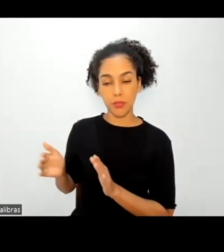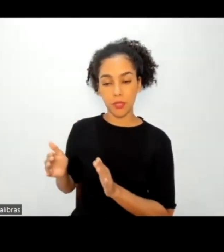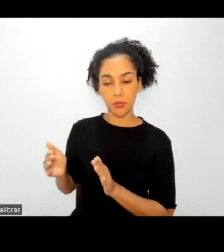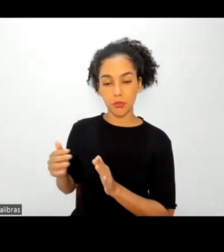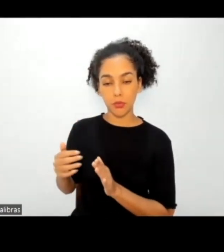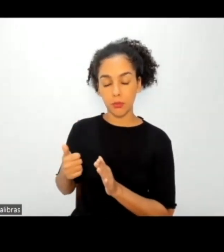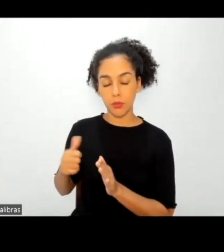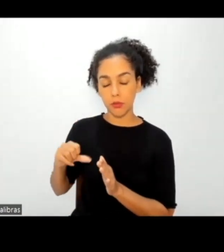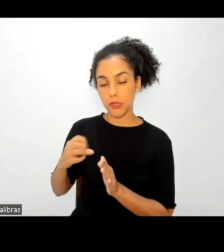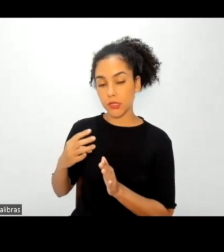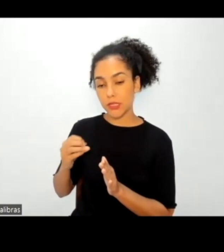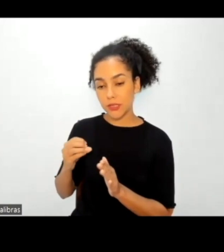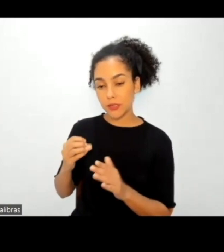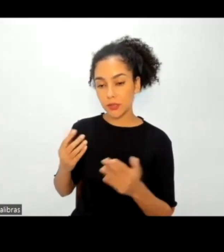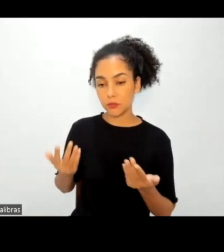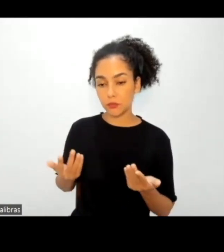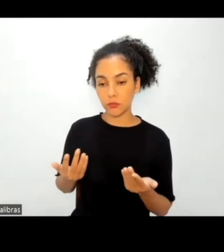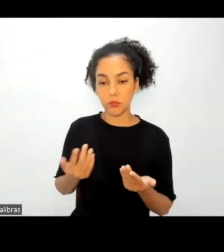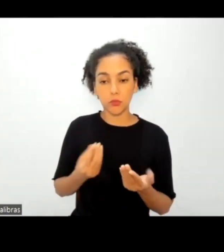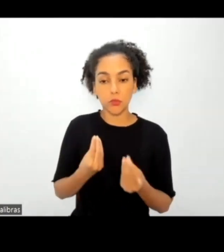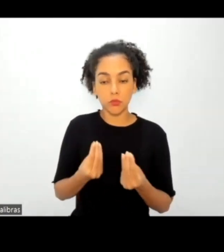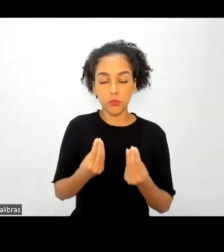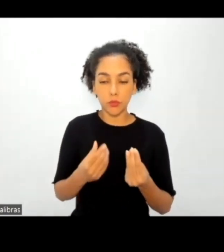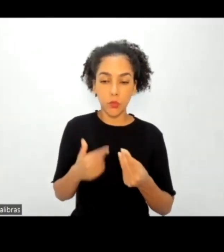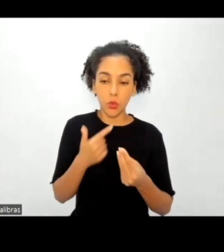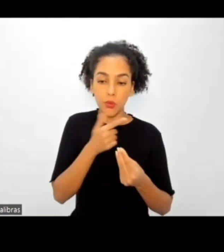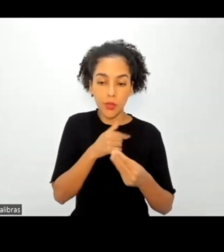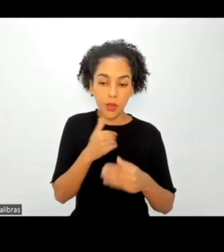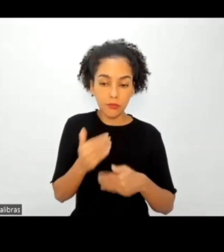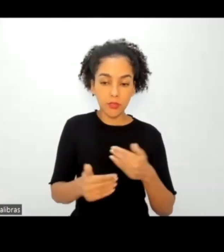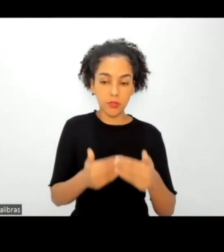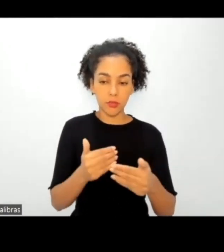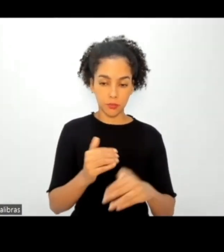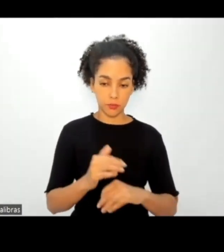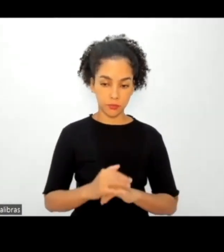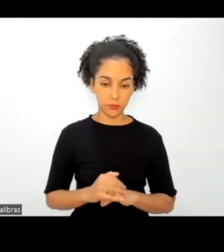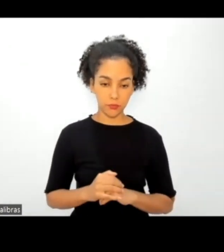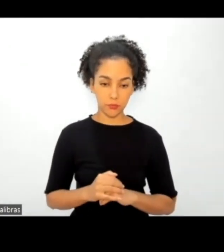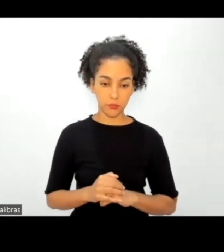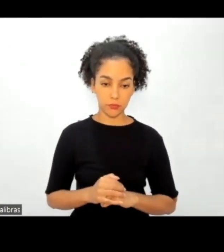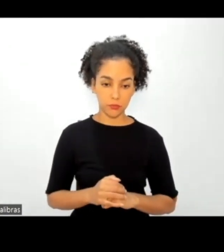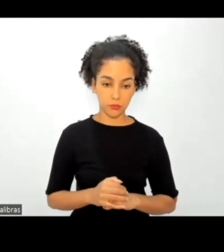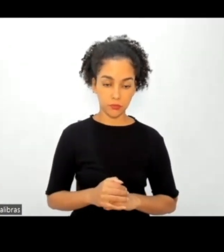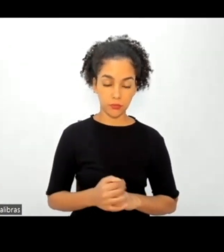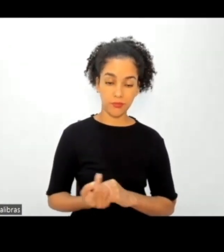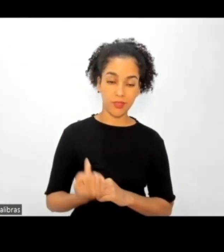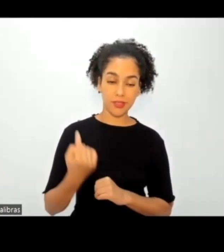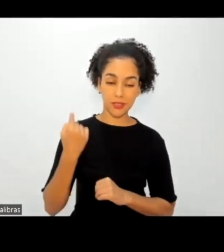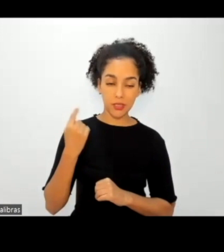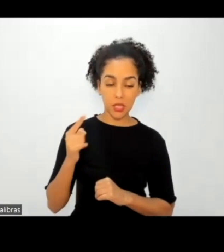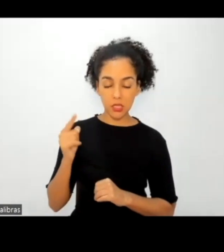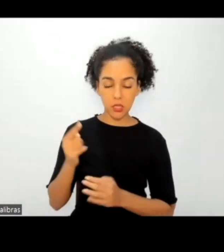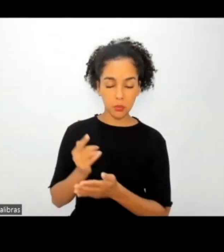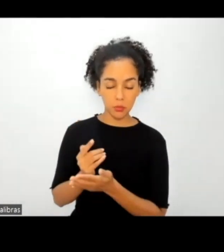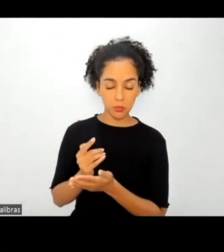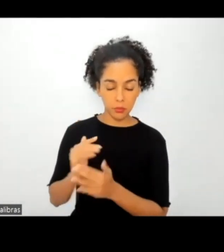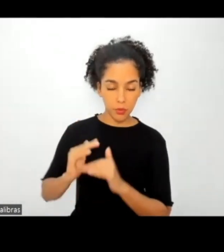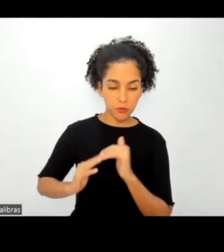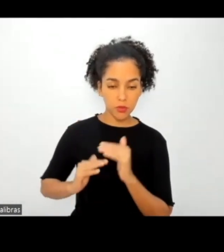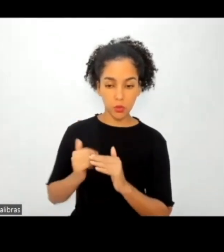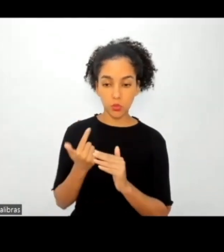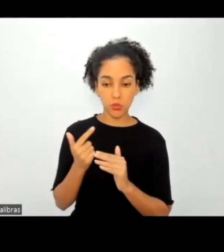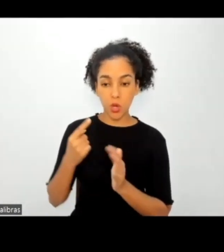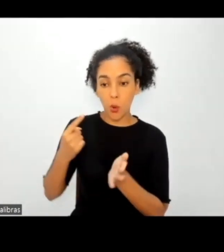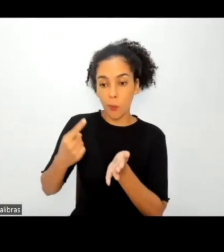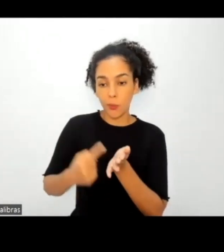Percebem, assim, tanto que é para ontem, a gente conseguia avançar. E, assim, lá na Gênesis, essa profissão não tinha nenhum compromisso com a